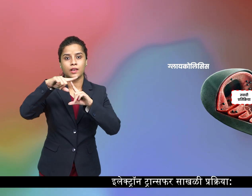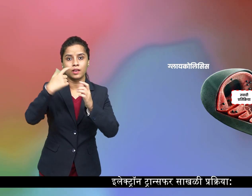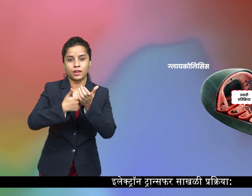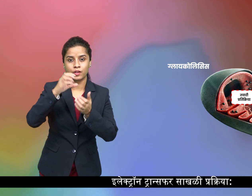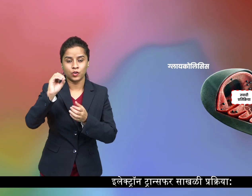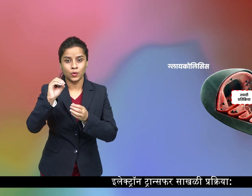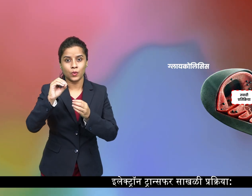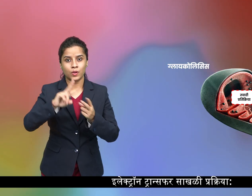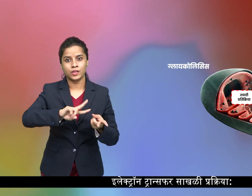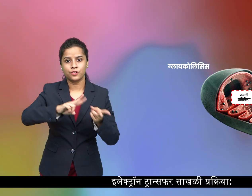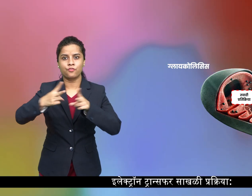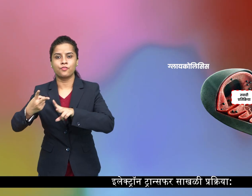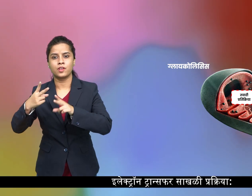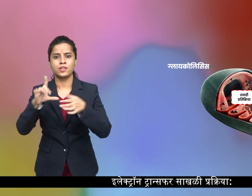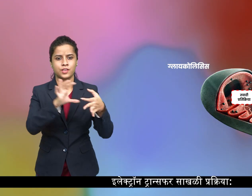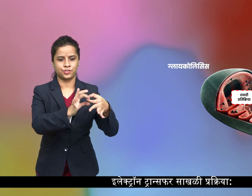इलेक्ट्रॉन ट्रान्सफर साखळी प्रक्रिया